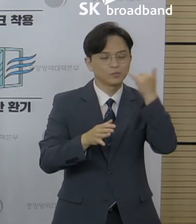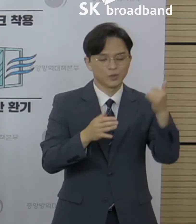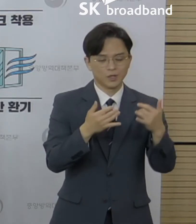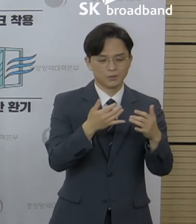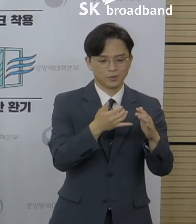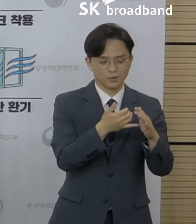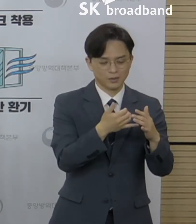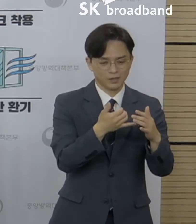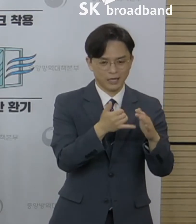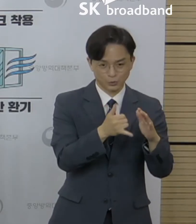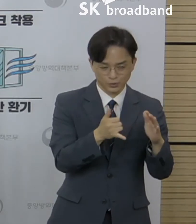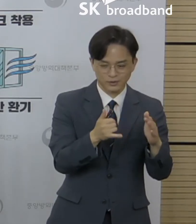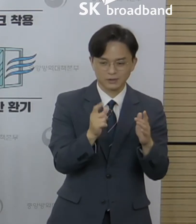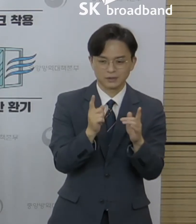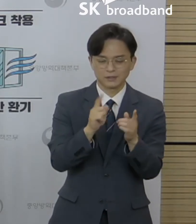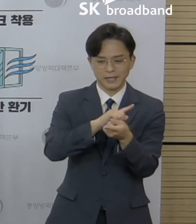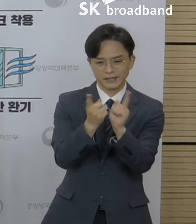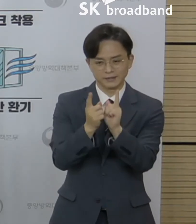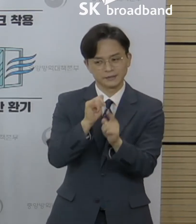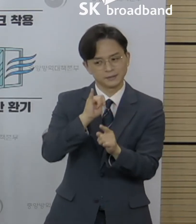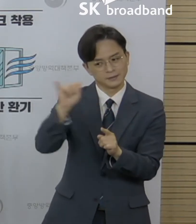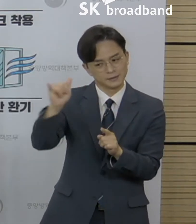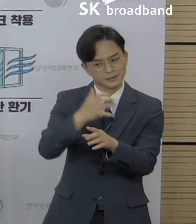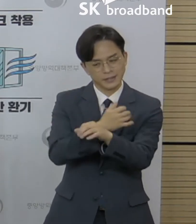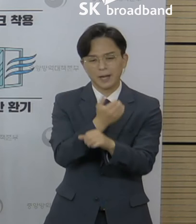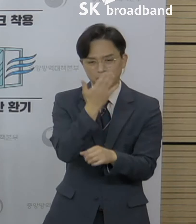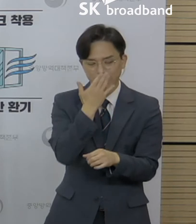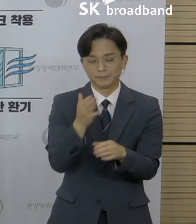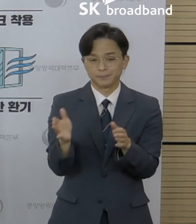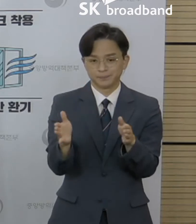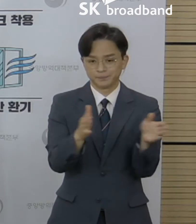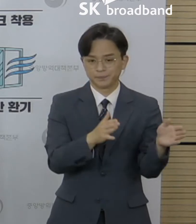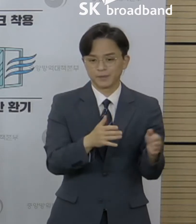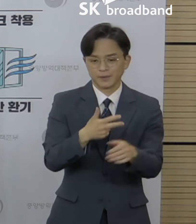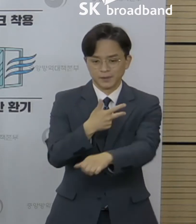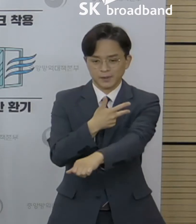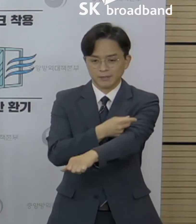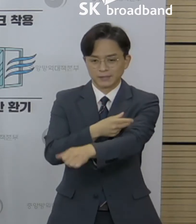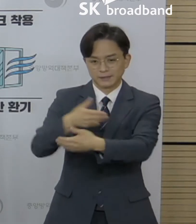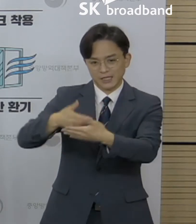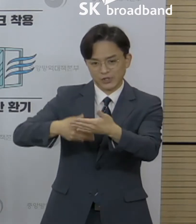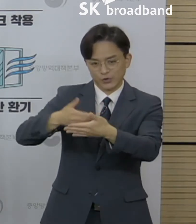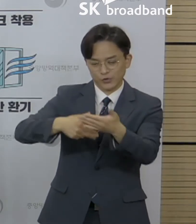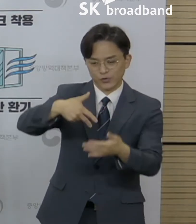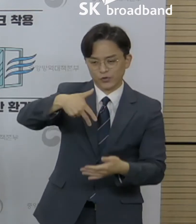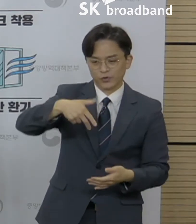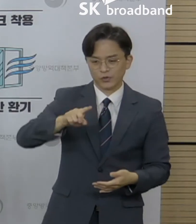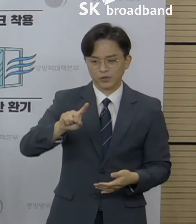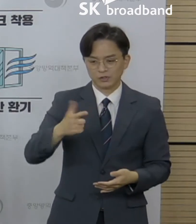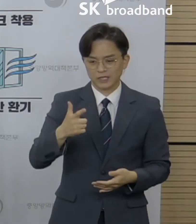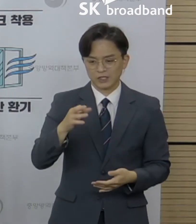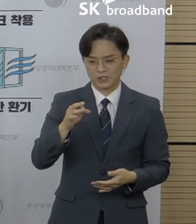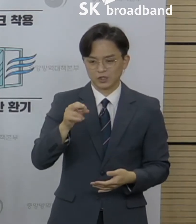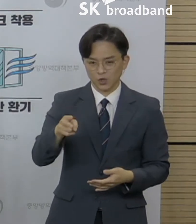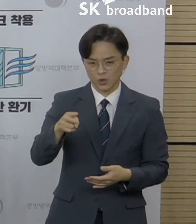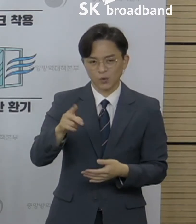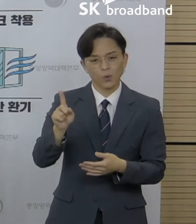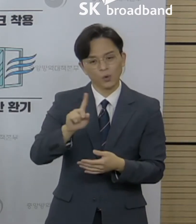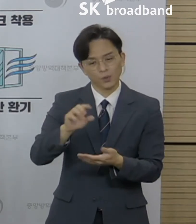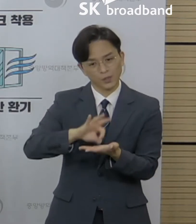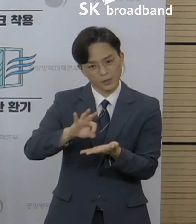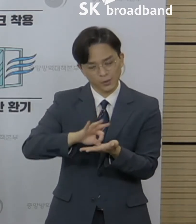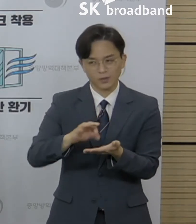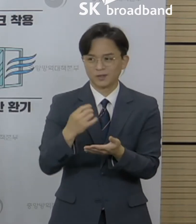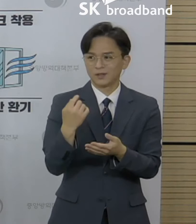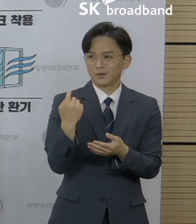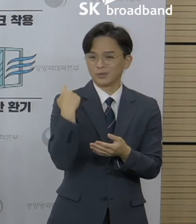할 계획입니다. 그리고 이제 잔여 백신에 대해서는 어제 저희가 그 7월 계획을 발표하면서 좀 자세히 안내를 해드린 바가 있는데요.